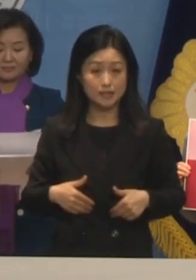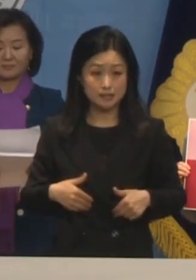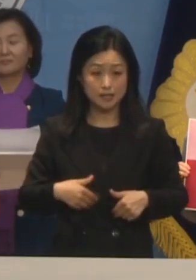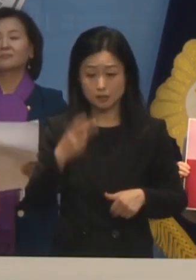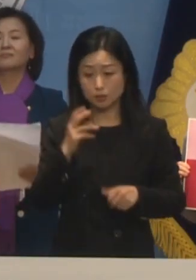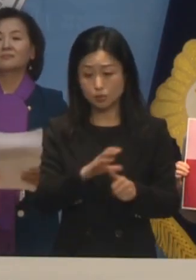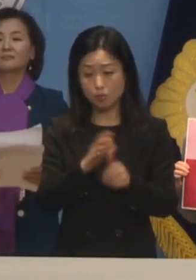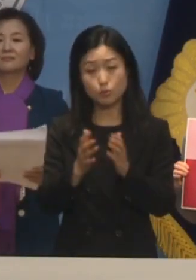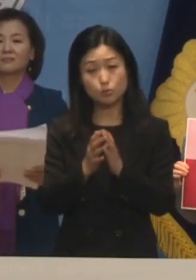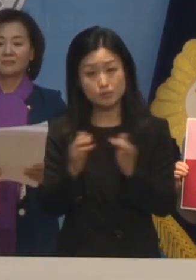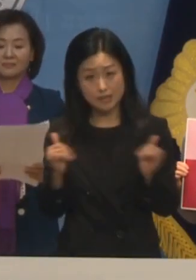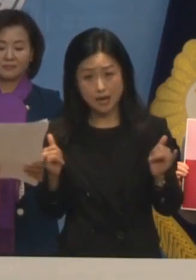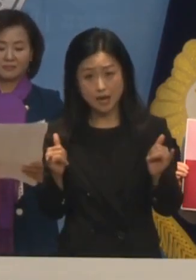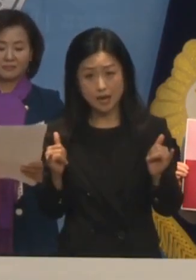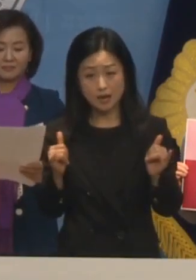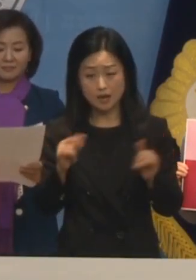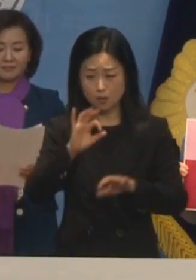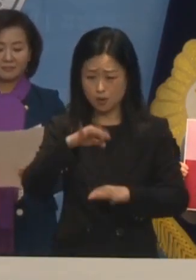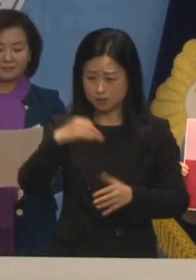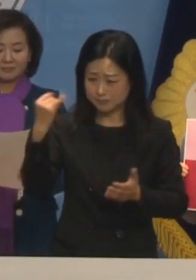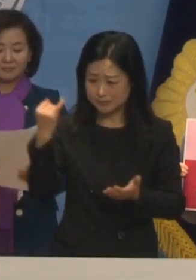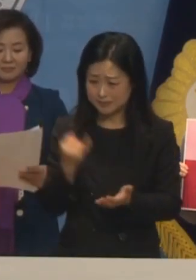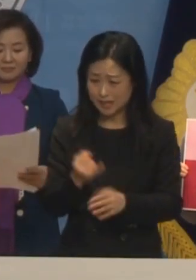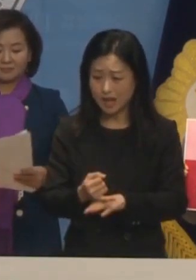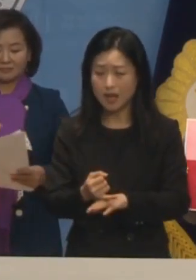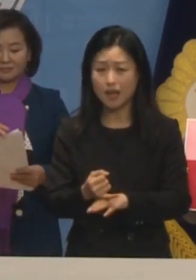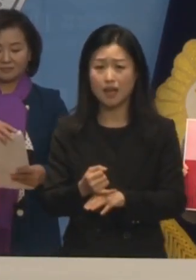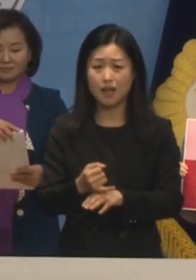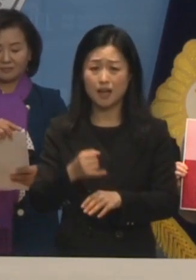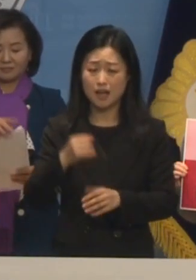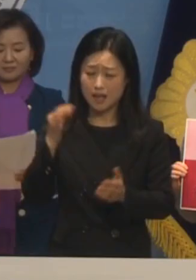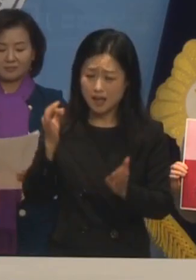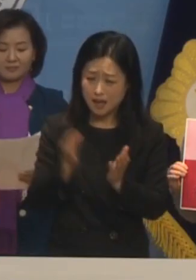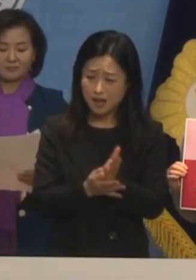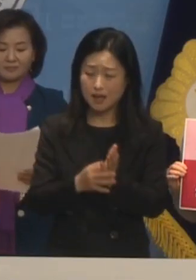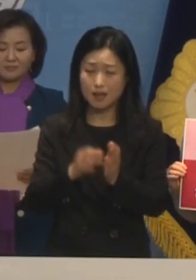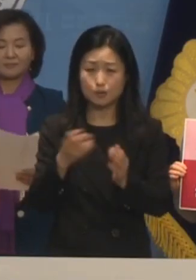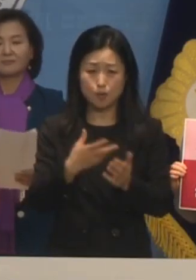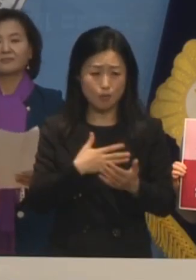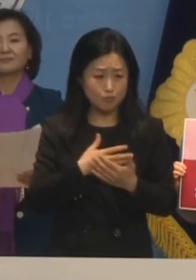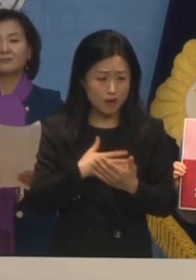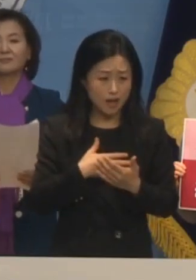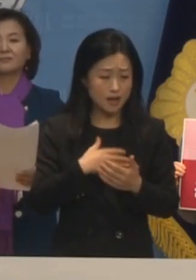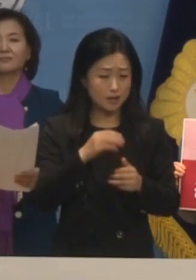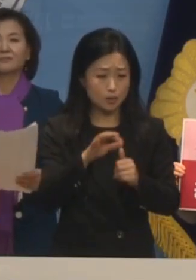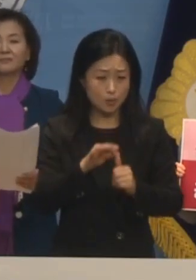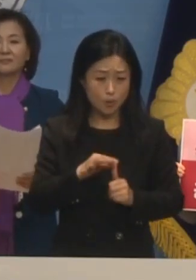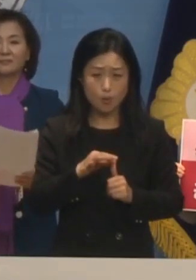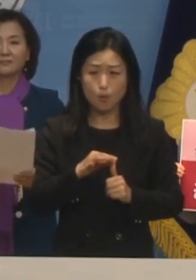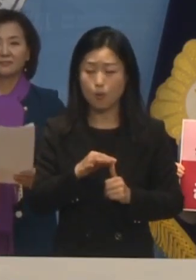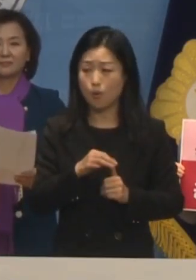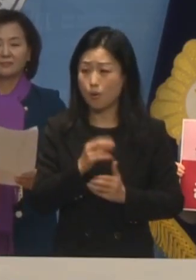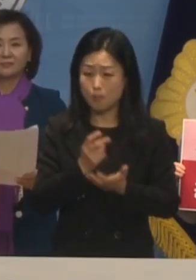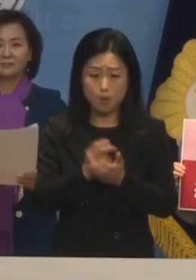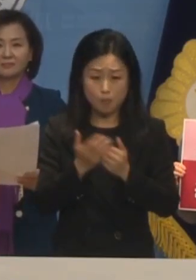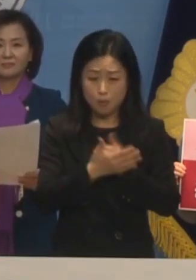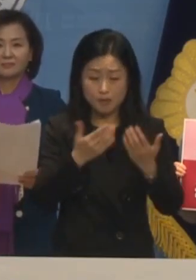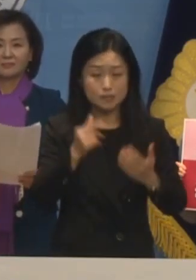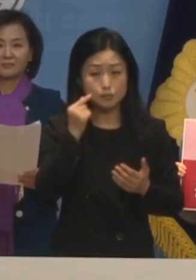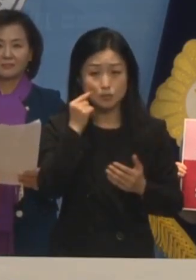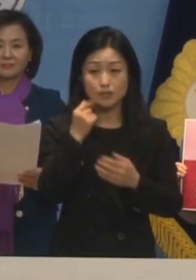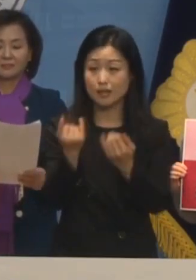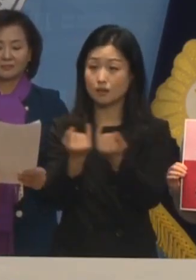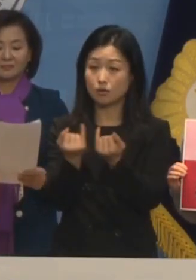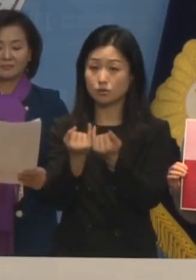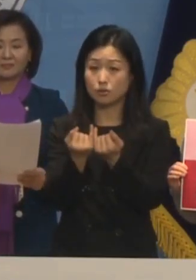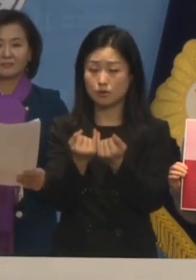돌봄 노동자들이 저임금과 불안한 고용 환경, 법적 무권리에 허덕이고 있습니다. 많은 여성들이